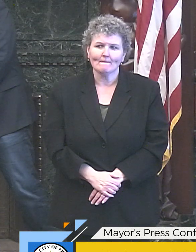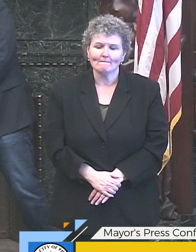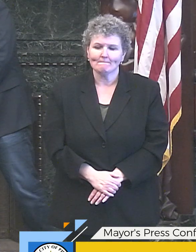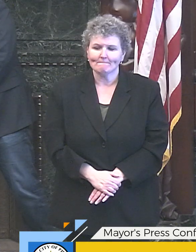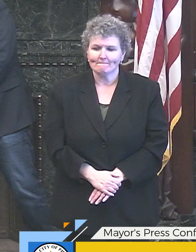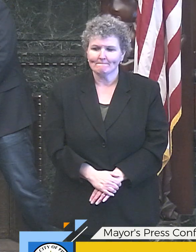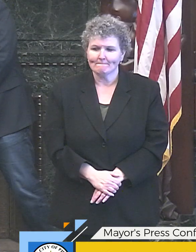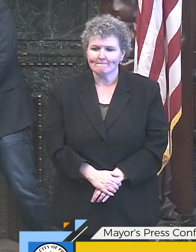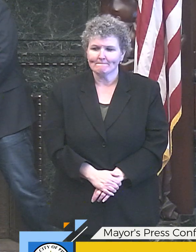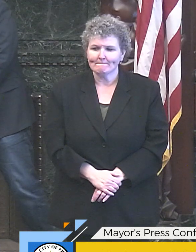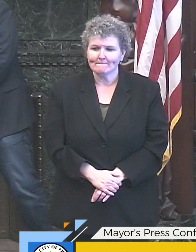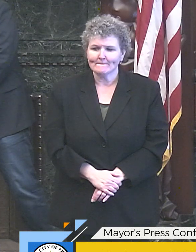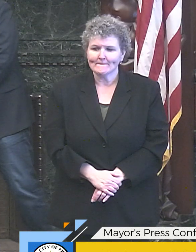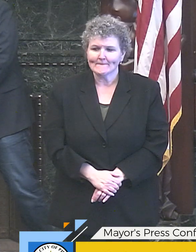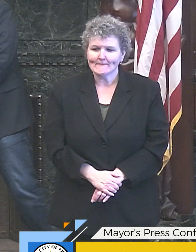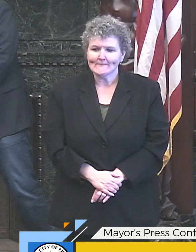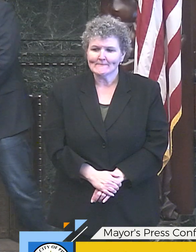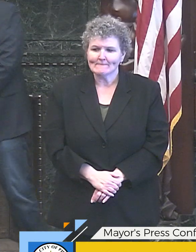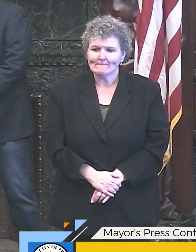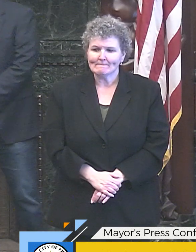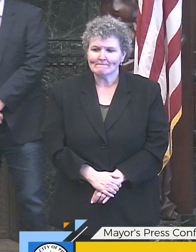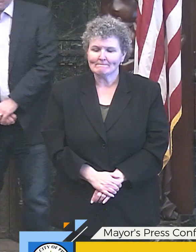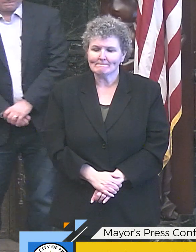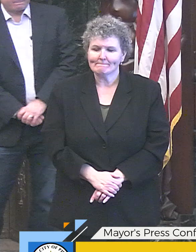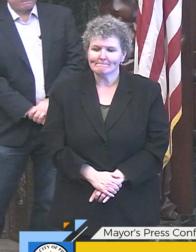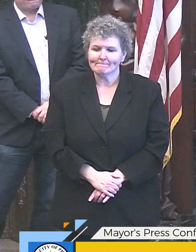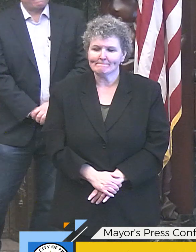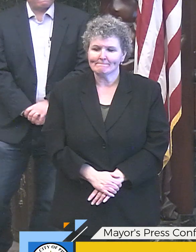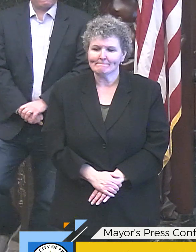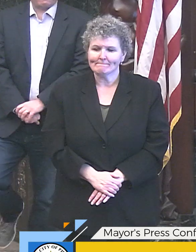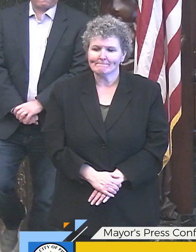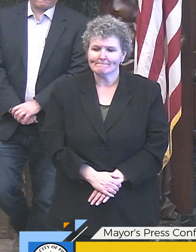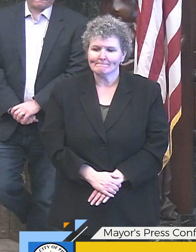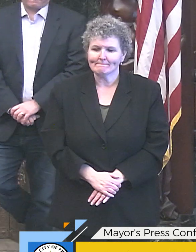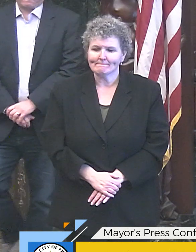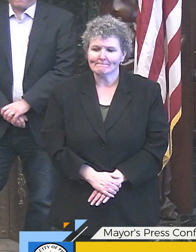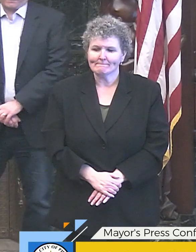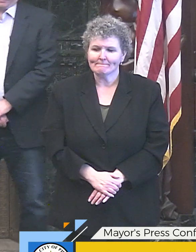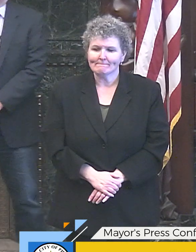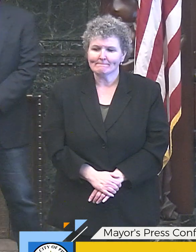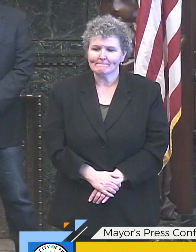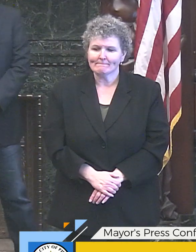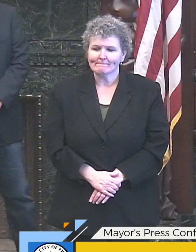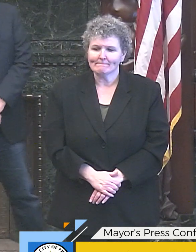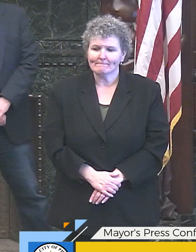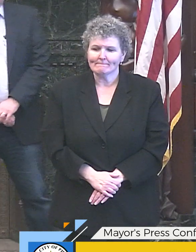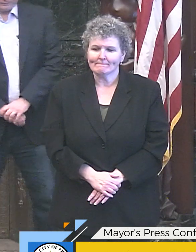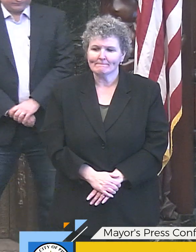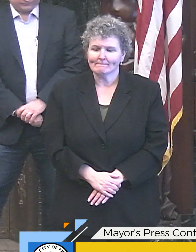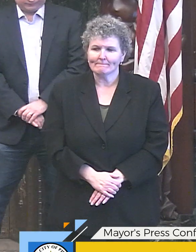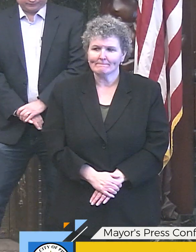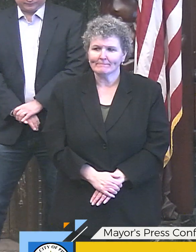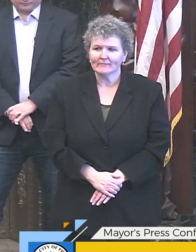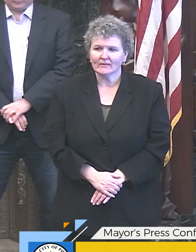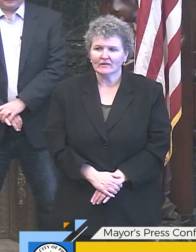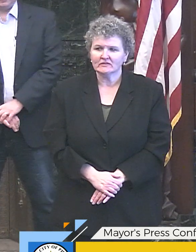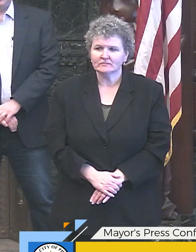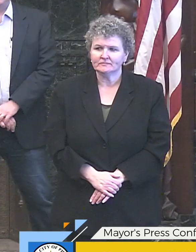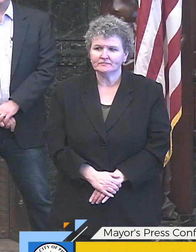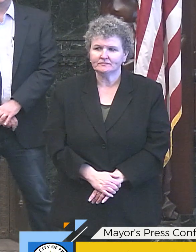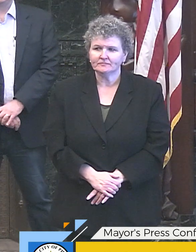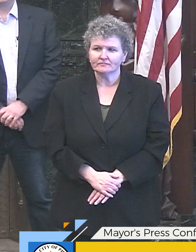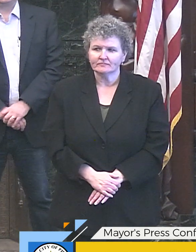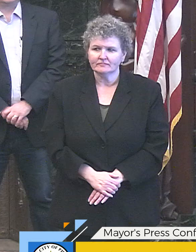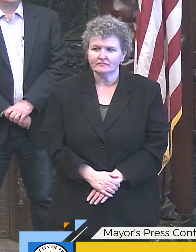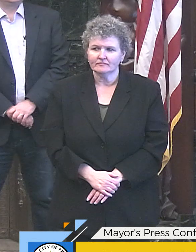tomando medidas muy estrictas. Por ejemplo, le están tomando la temperatura a las personas cuando entran al supermercado. También los